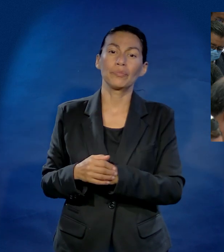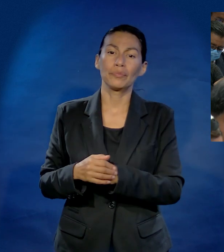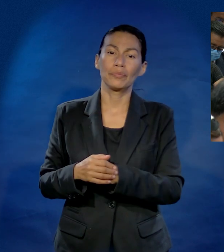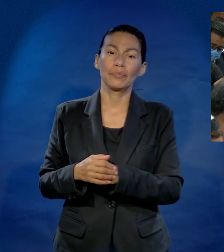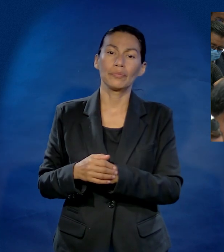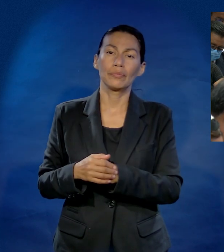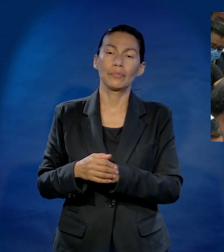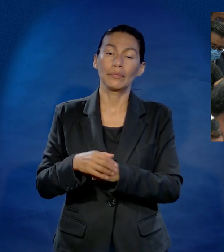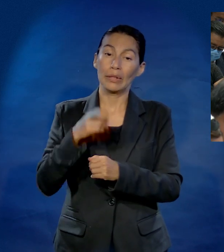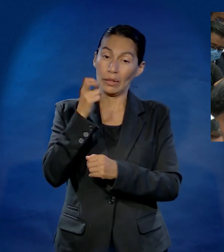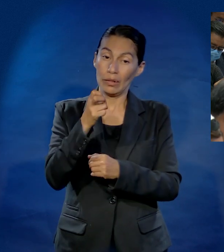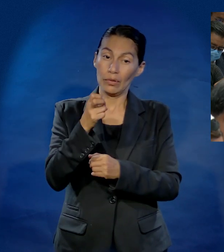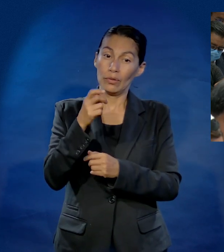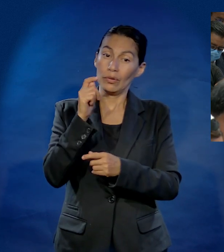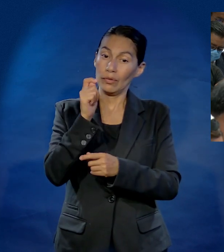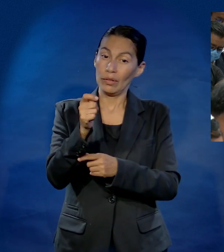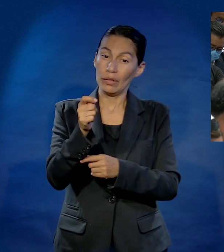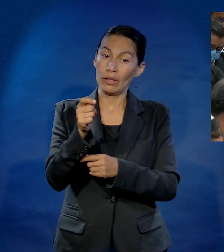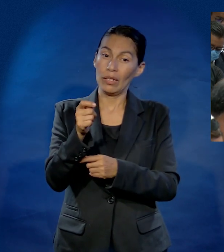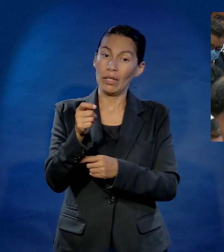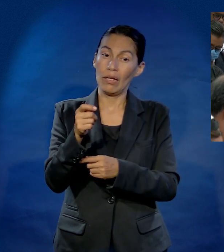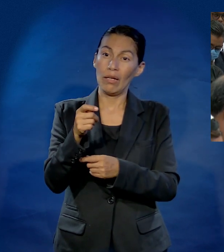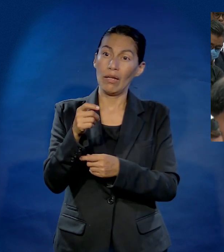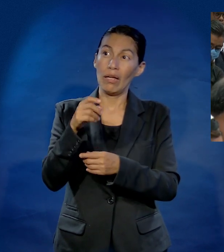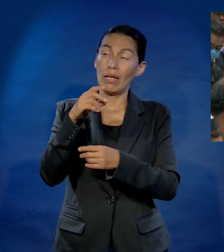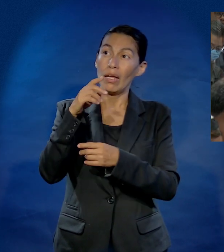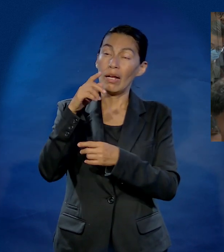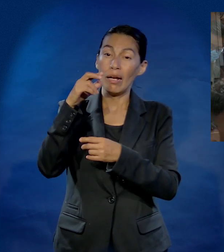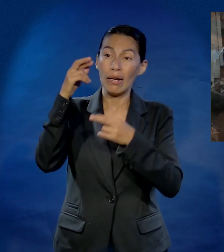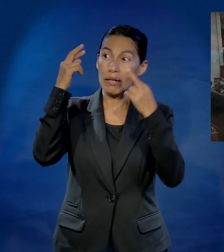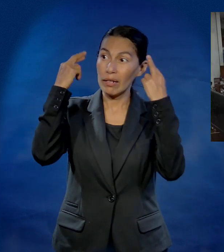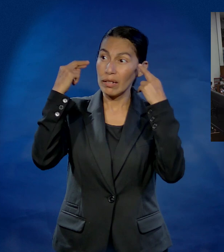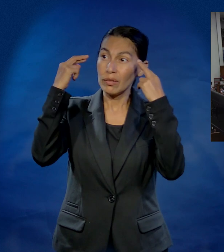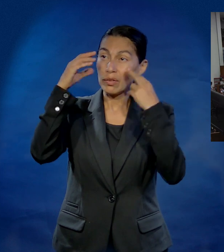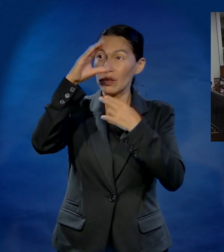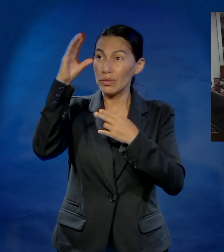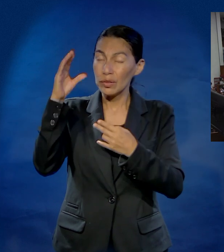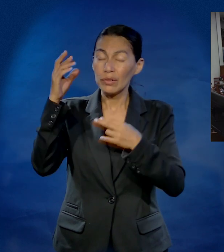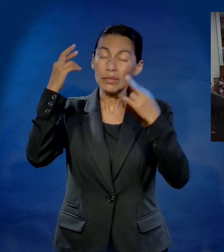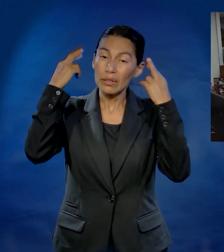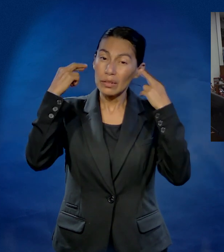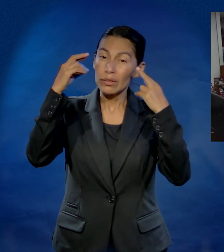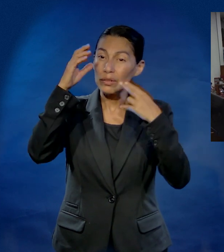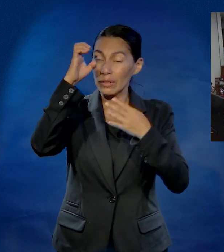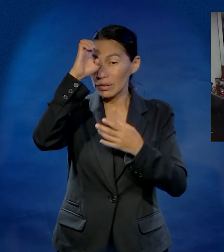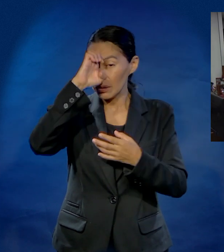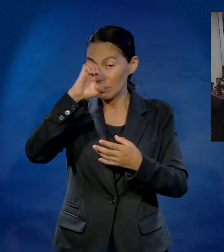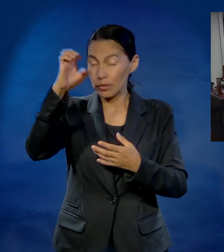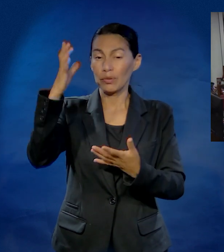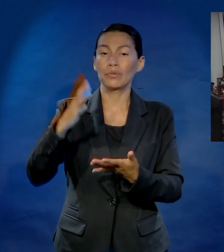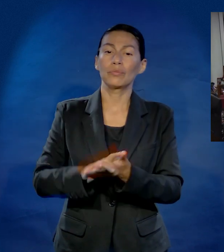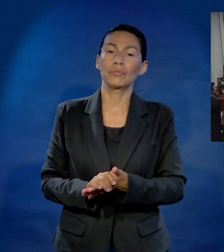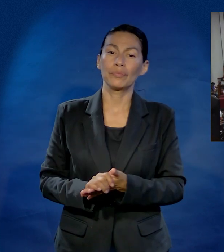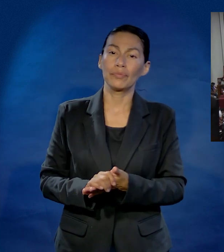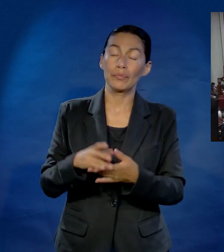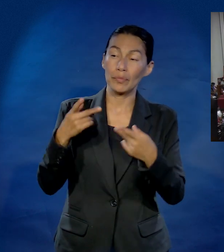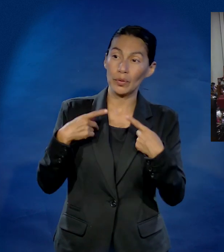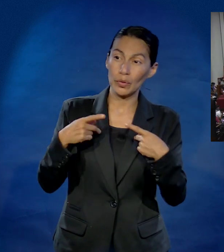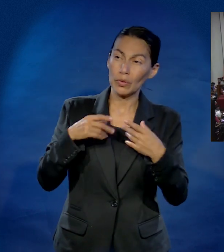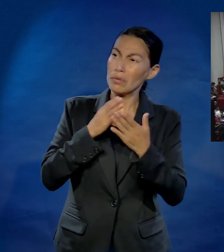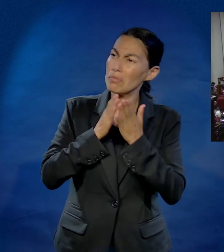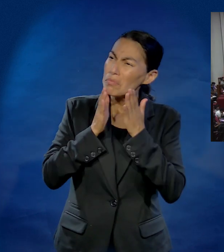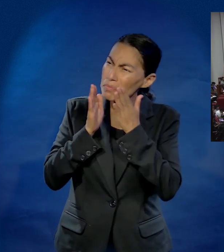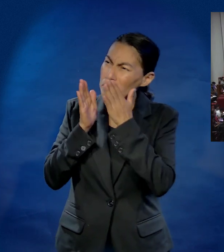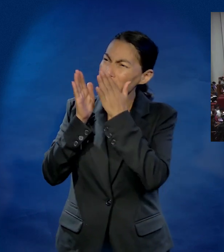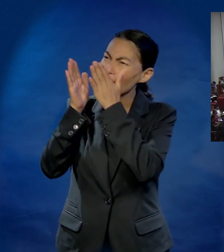la carne, sino conforme al el Espíritu. Esa es otra forma de hablar del reino de los cielos,